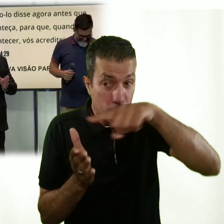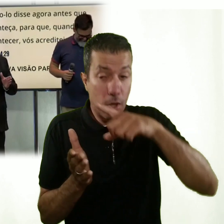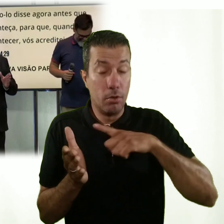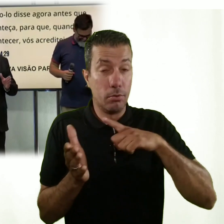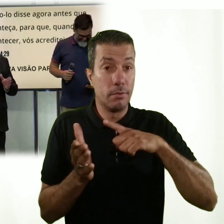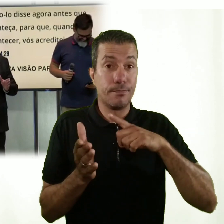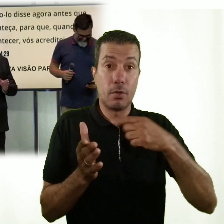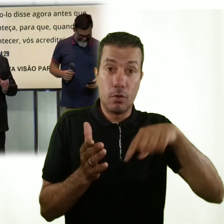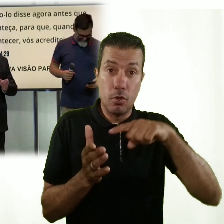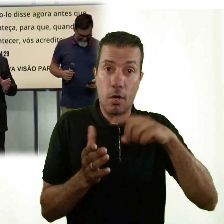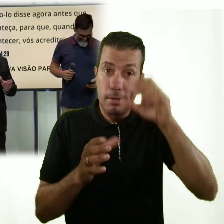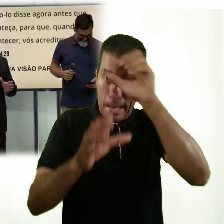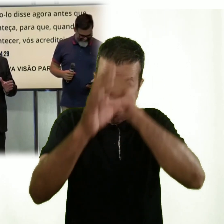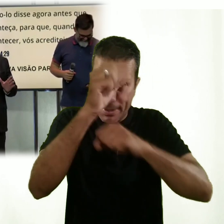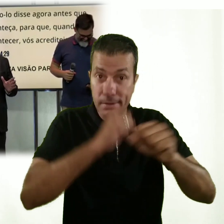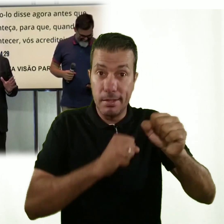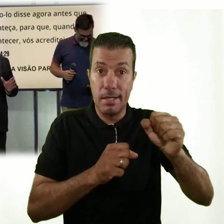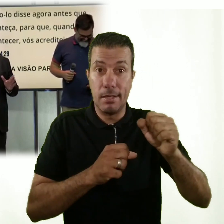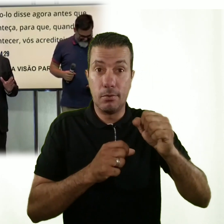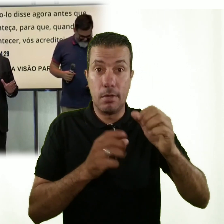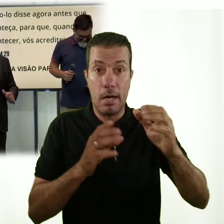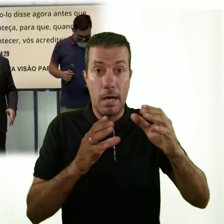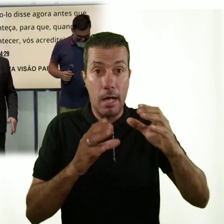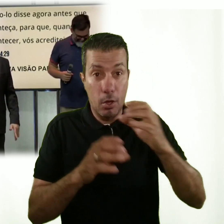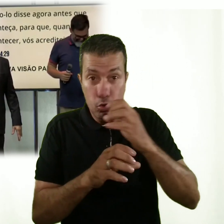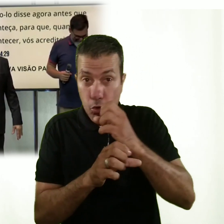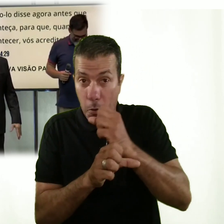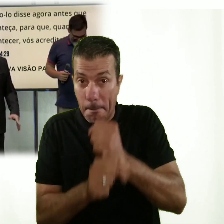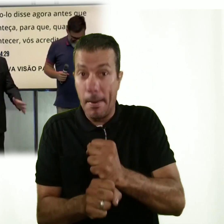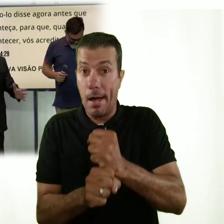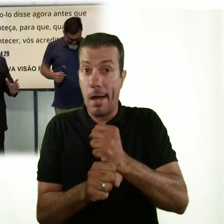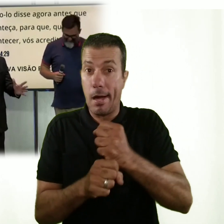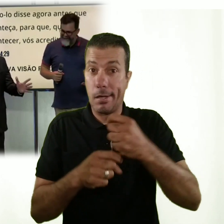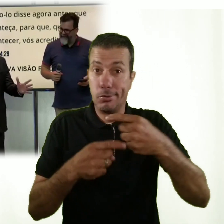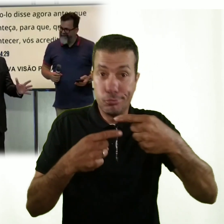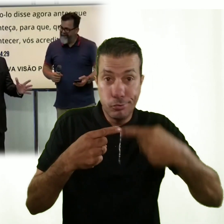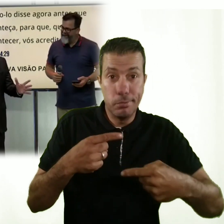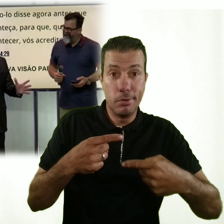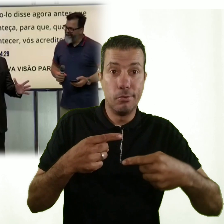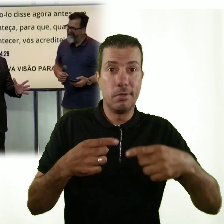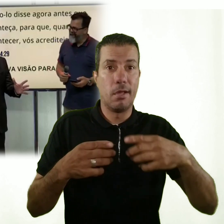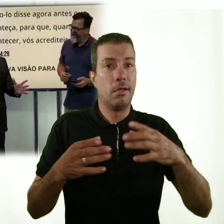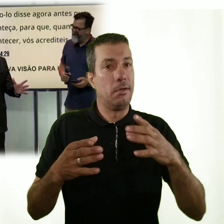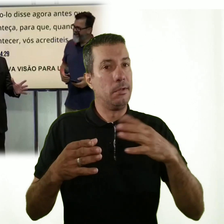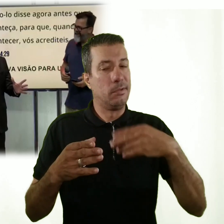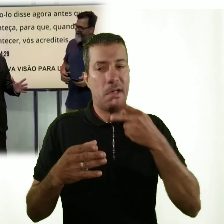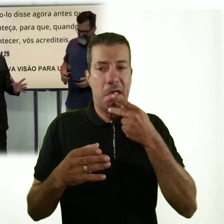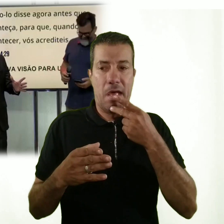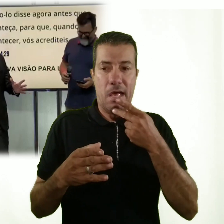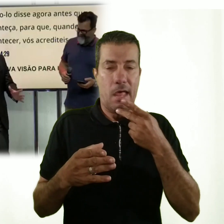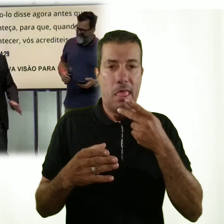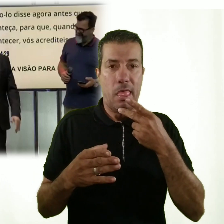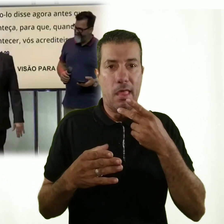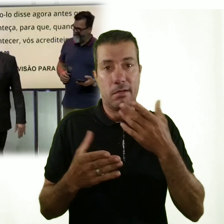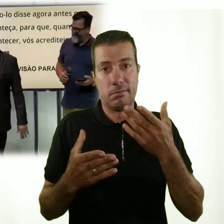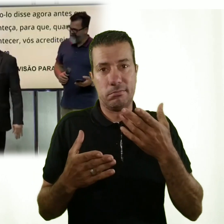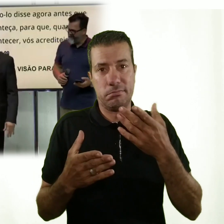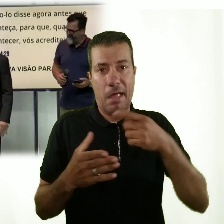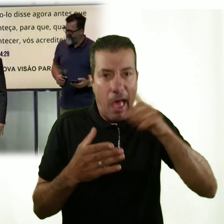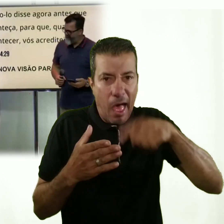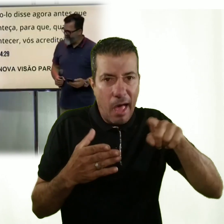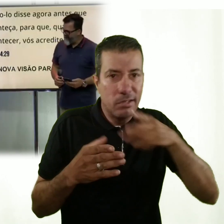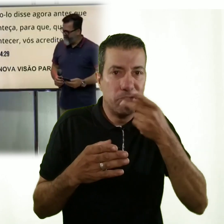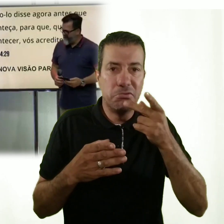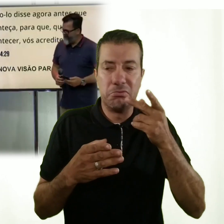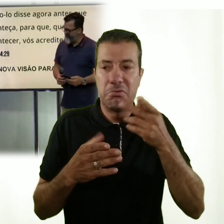estiver aprendendo a somar e diminuir, nós não vamos fazer pergunta de raiz cúbica, porque não dá para responder, tá bem? Tá bem assim? Eu